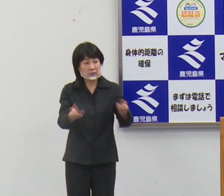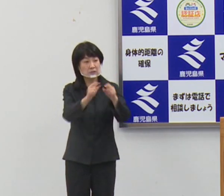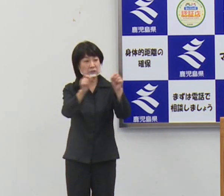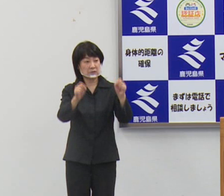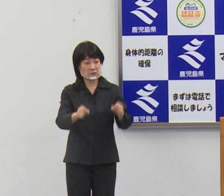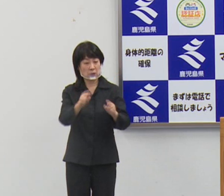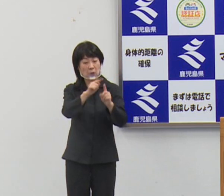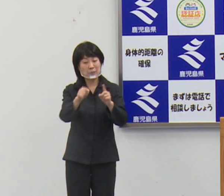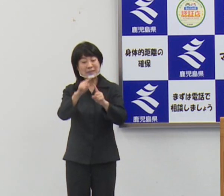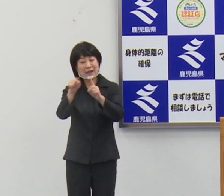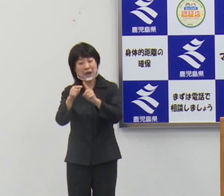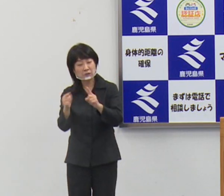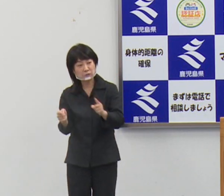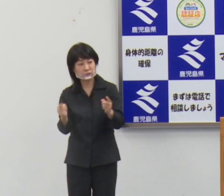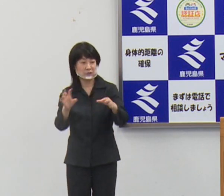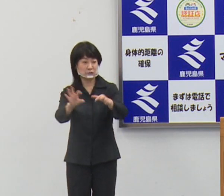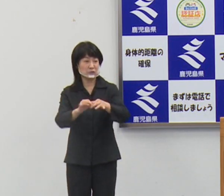ね、